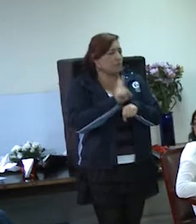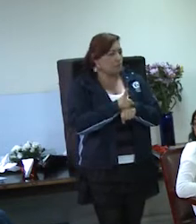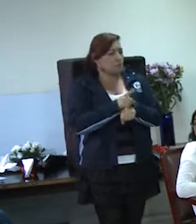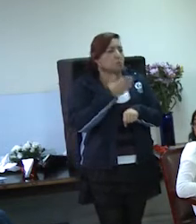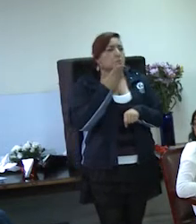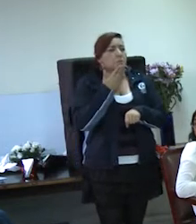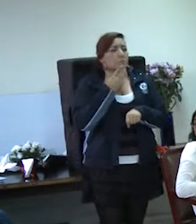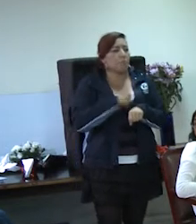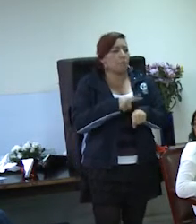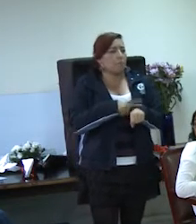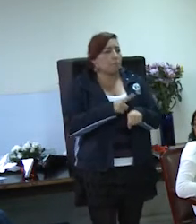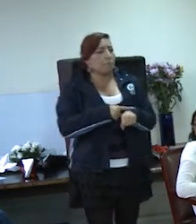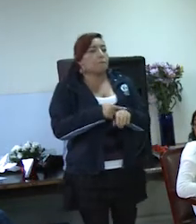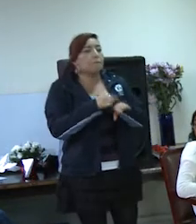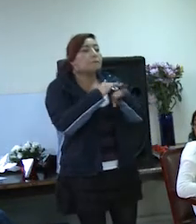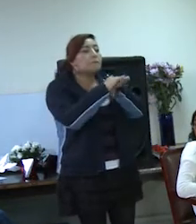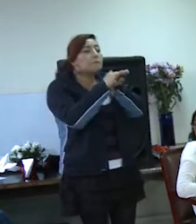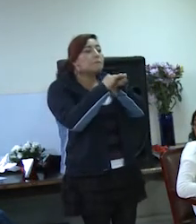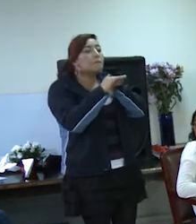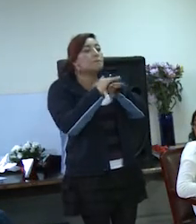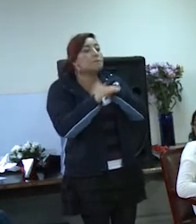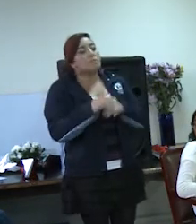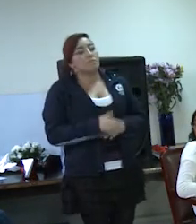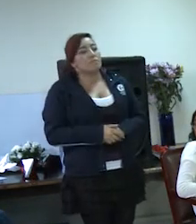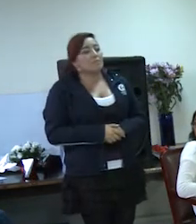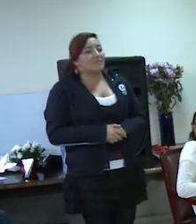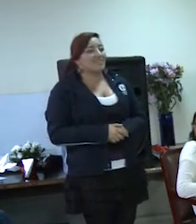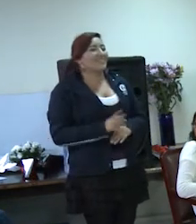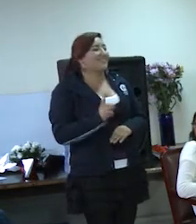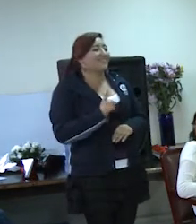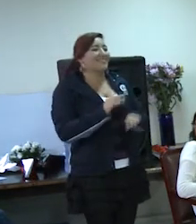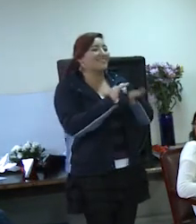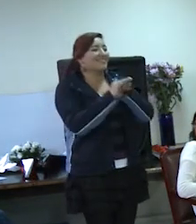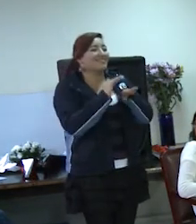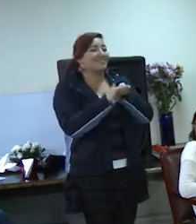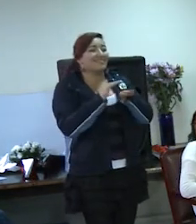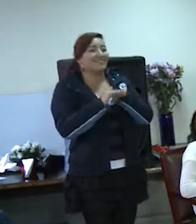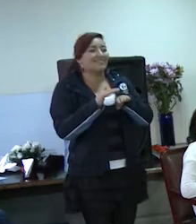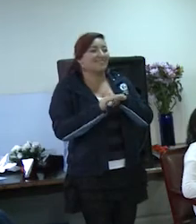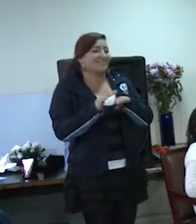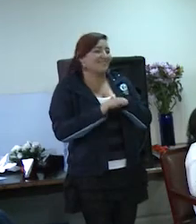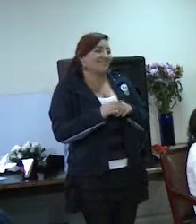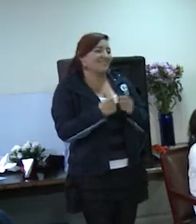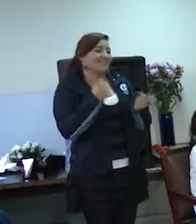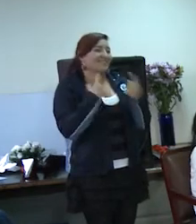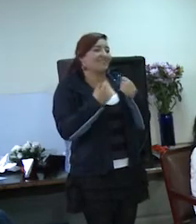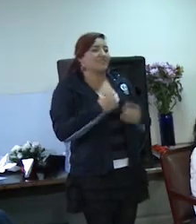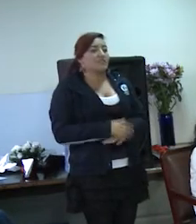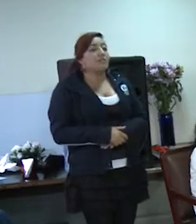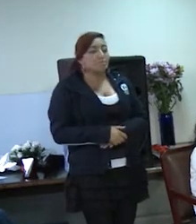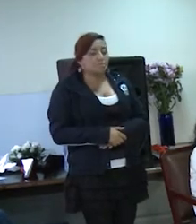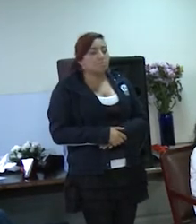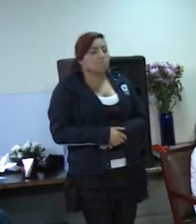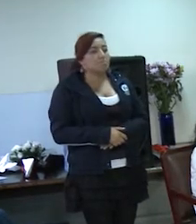los invitamos, las invitamos a abrir algunas preguntas que puedan tener.